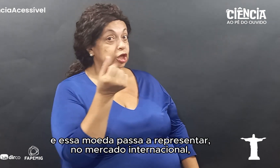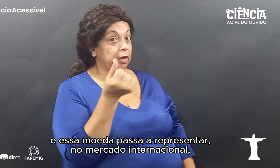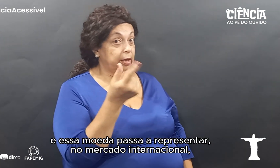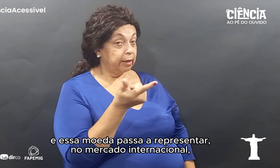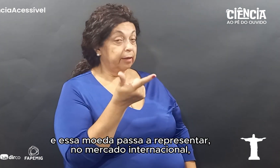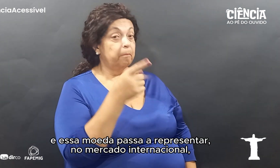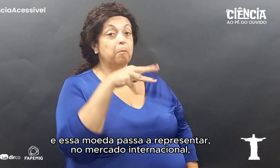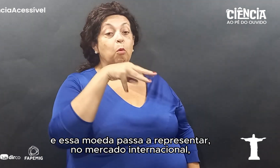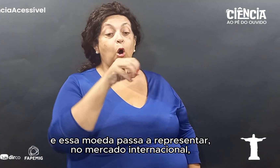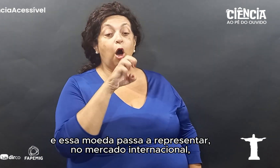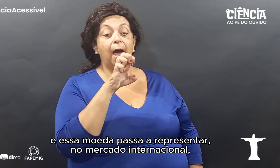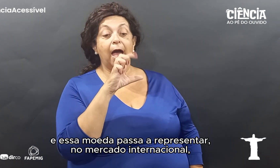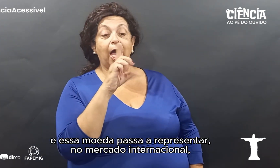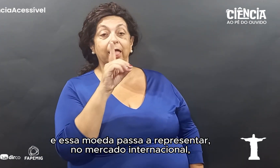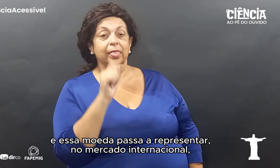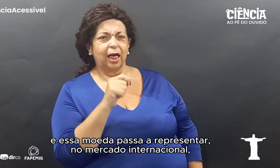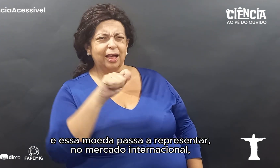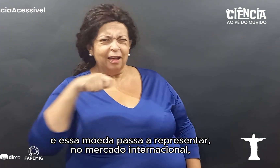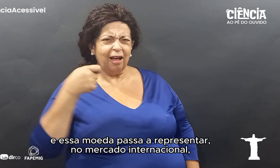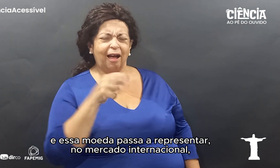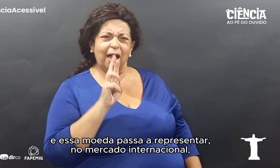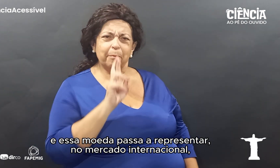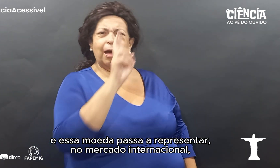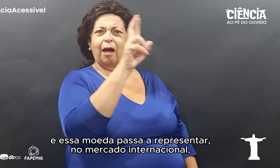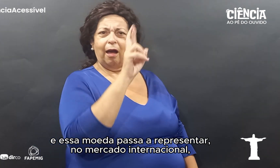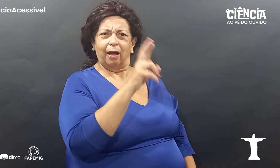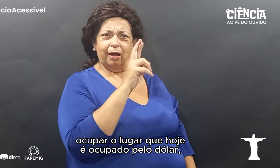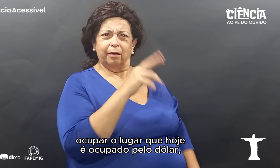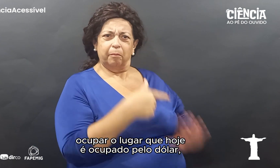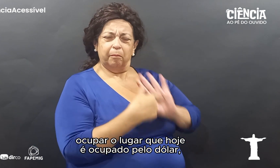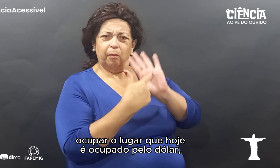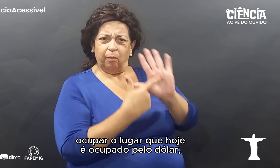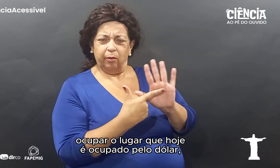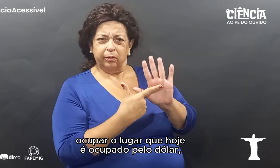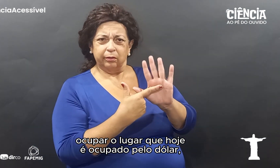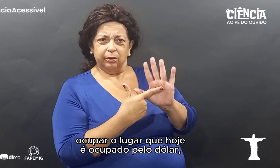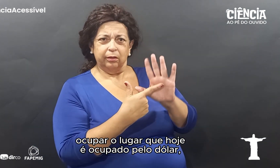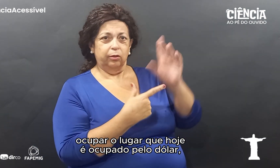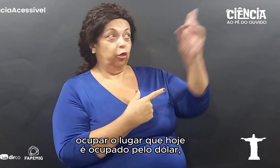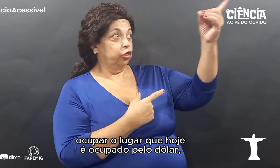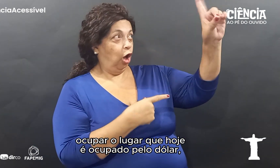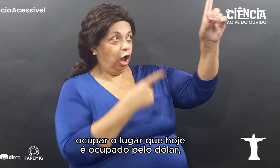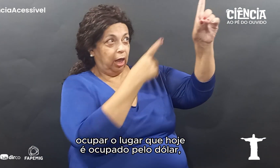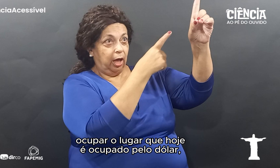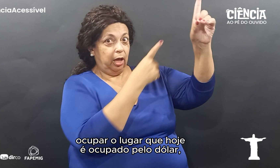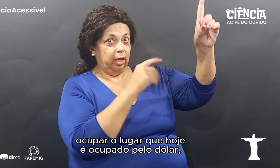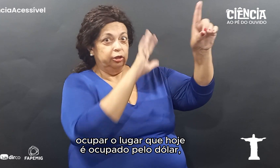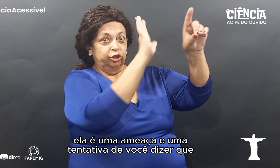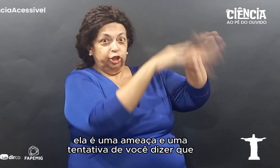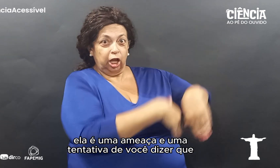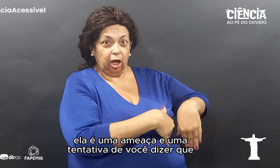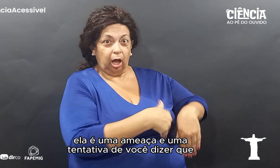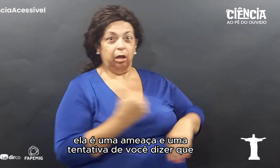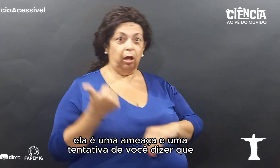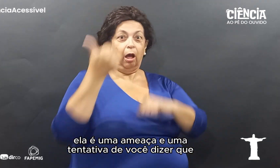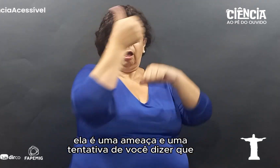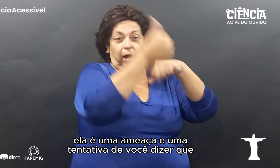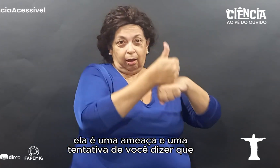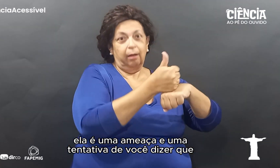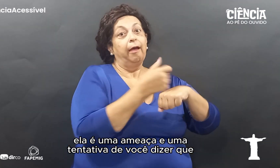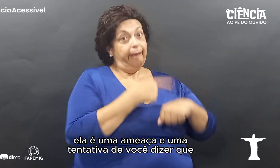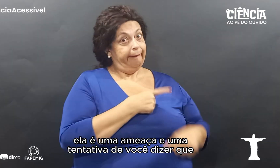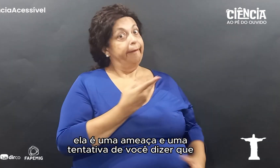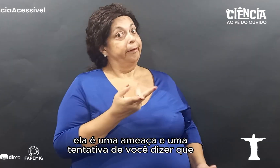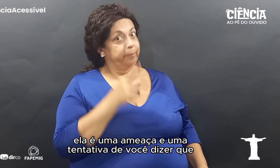moeda e essa moeda ela passa a representar no mercado internacional, ocupar o lugar que hoje é ocupado pelo dólar, ela é uma ameaça e